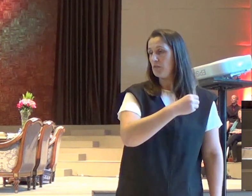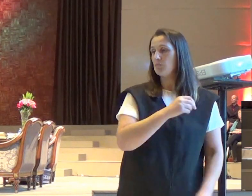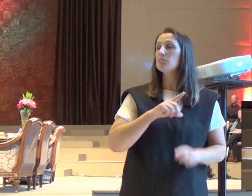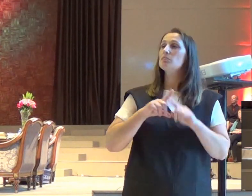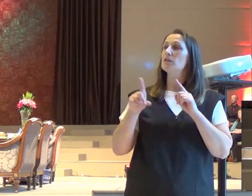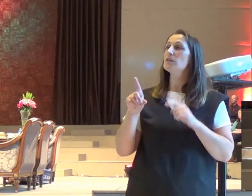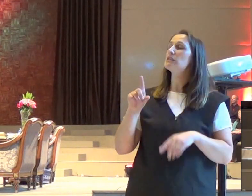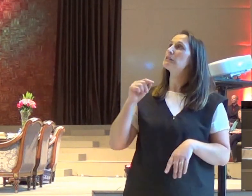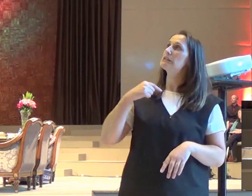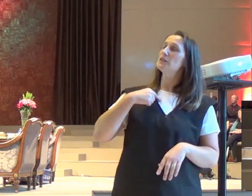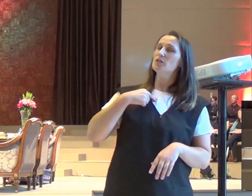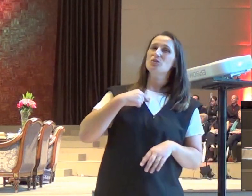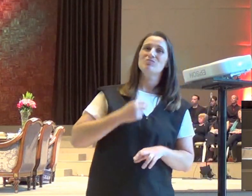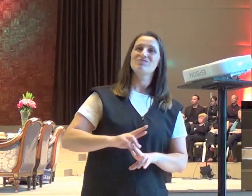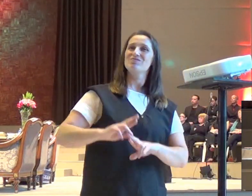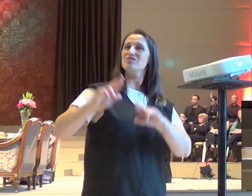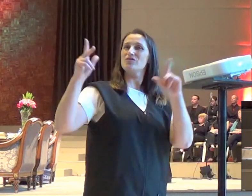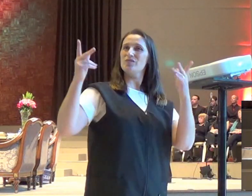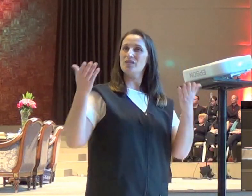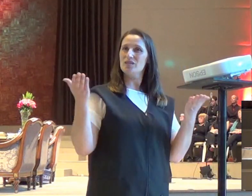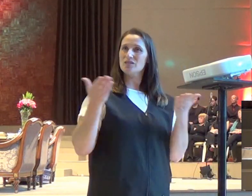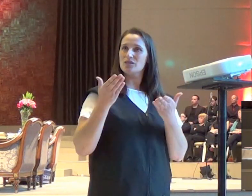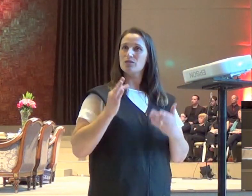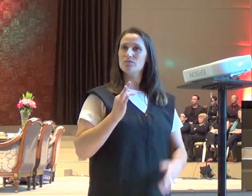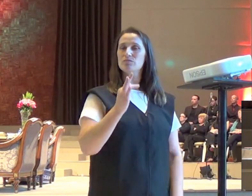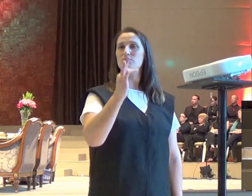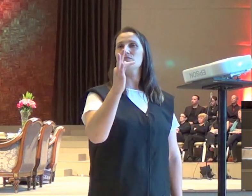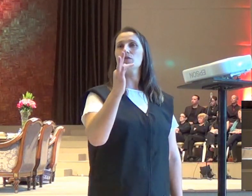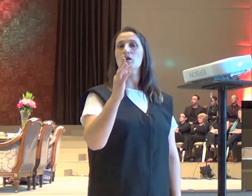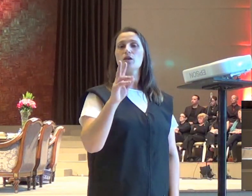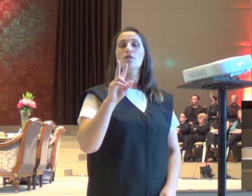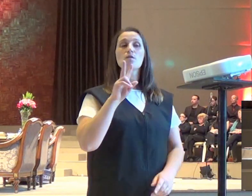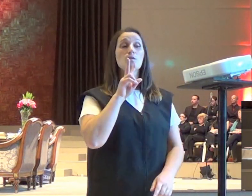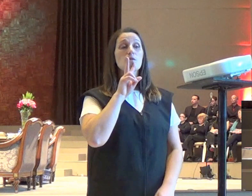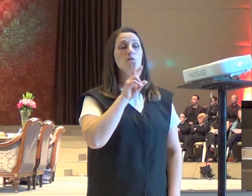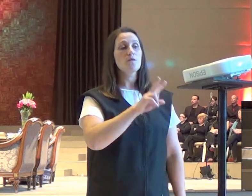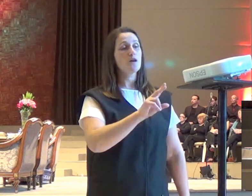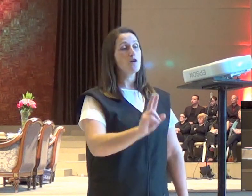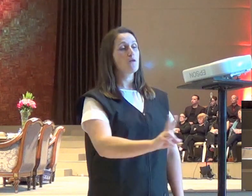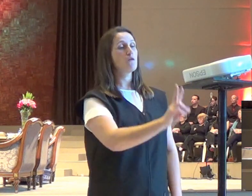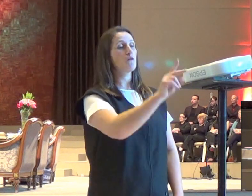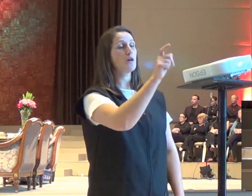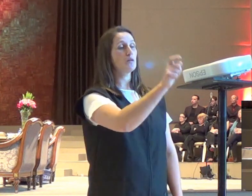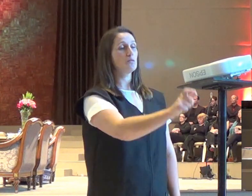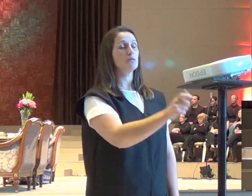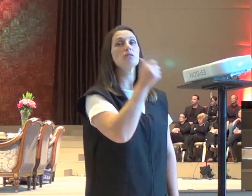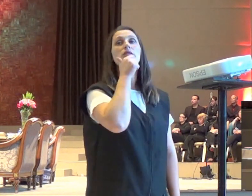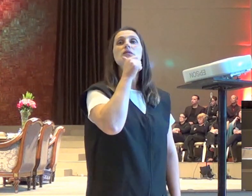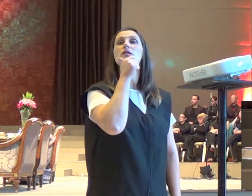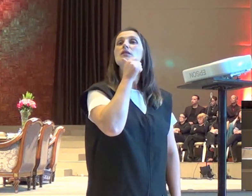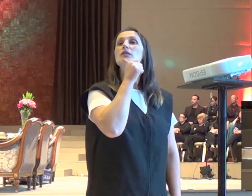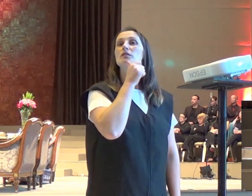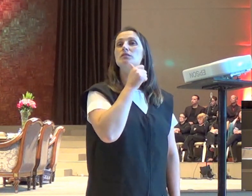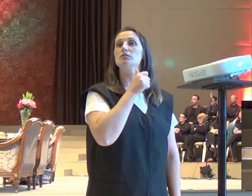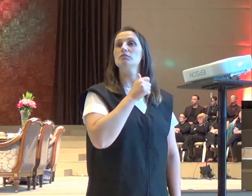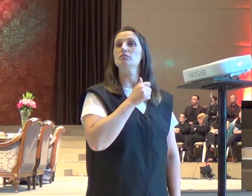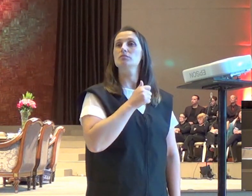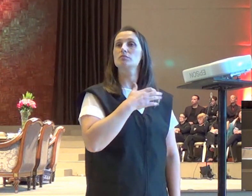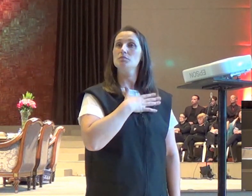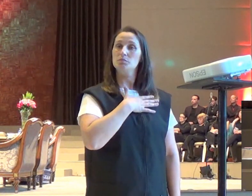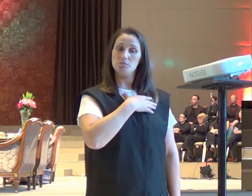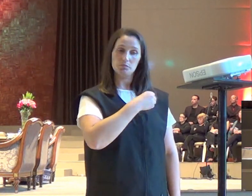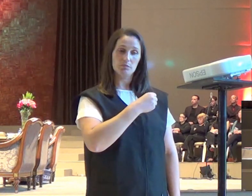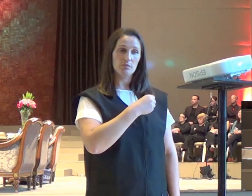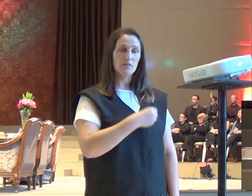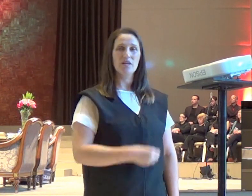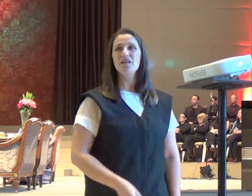proposta de ser alguém diferente, que vai enxergar o valor da minha filha todos os dias, eu não sei o final dessa